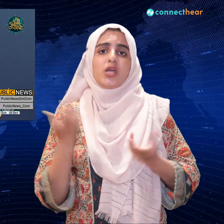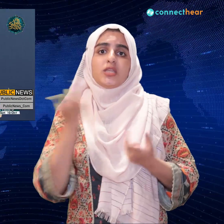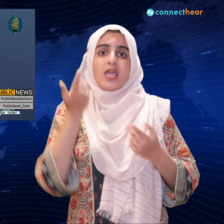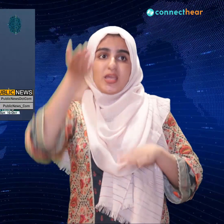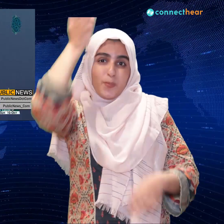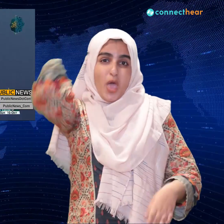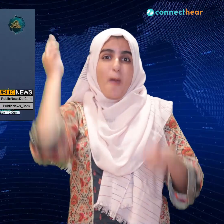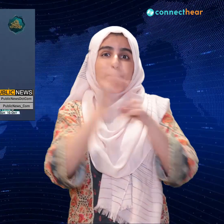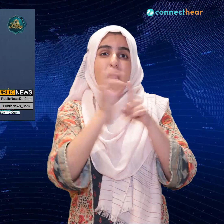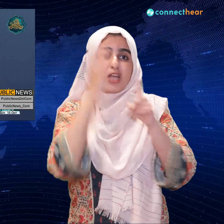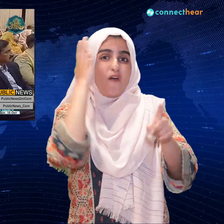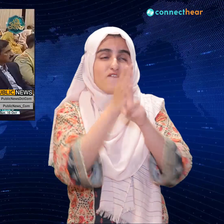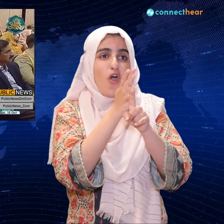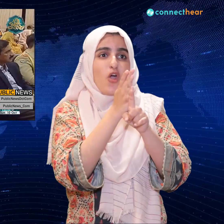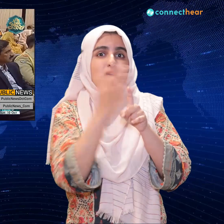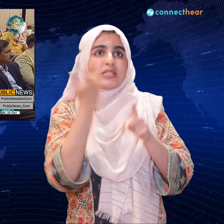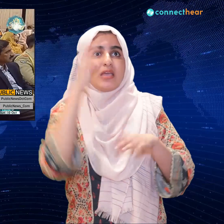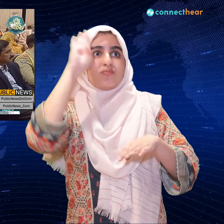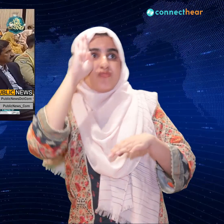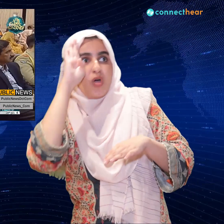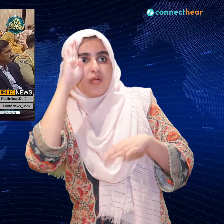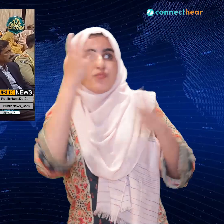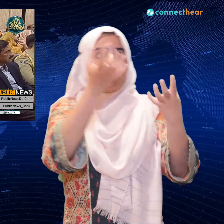کے لیے پاکستان بنا تھا. علامہ اقبال،